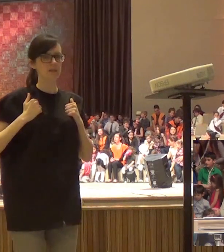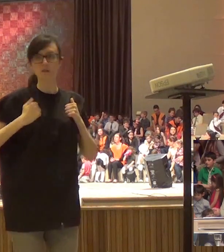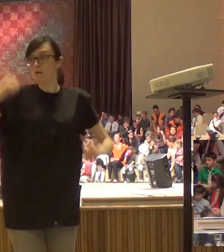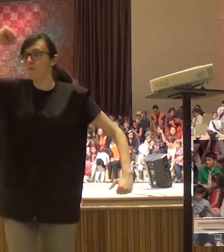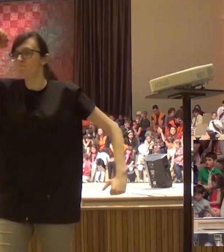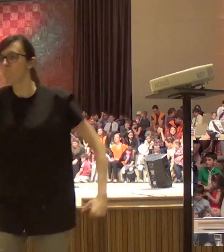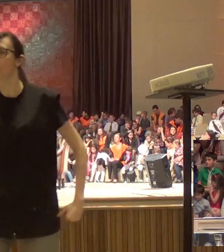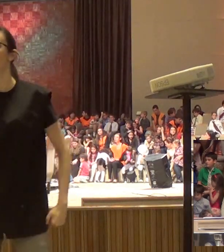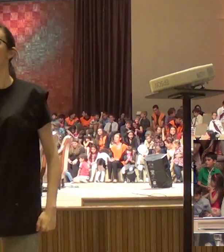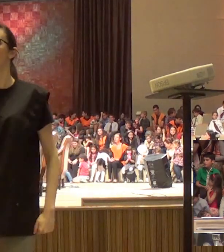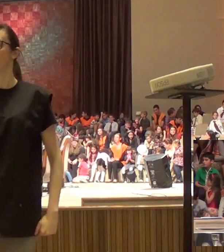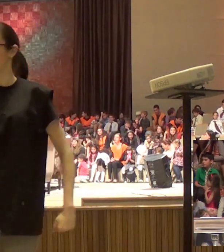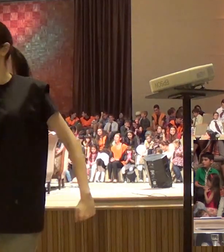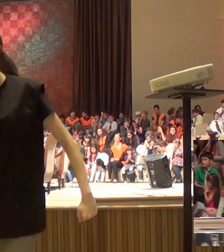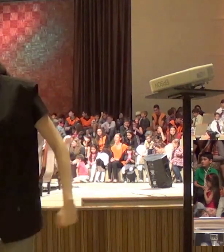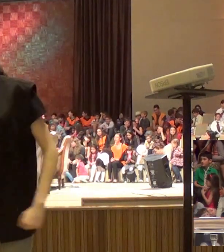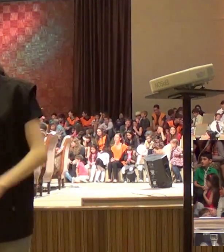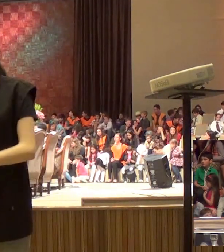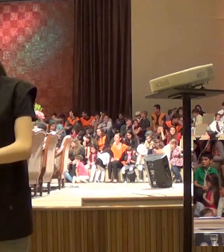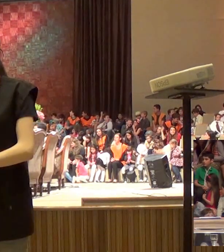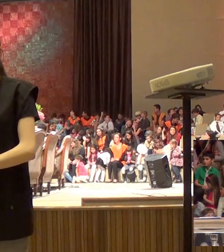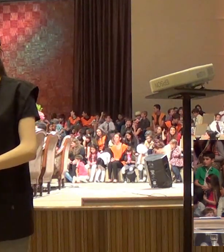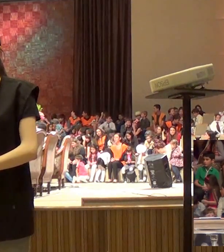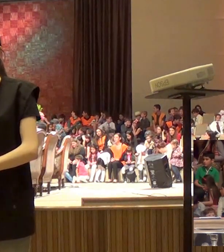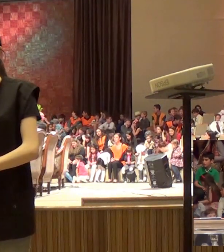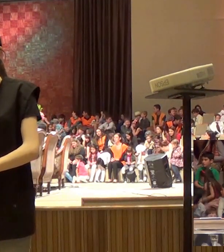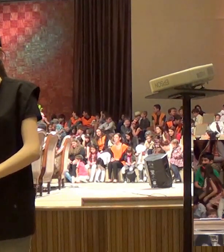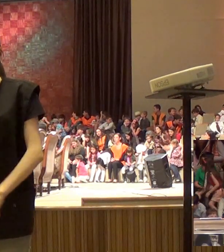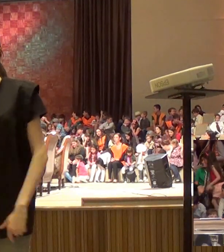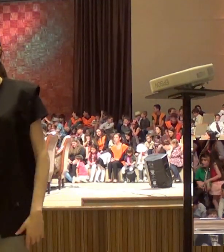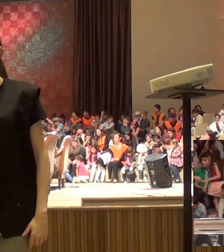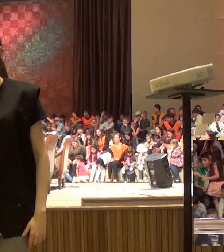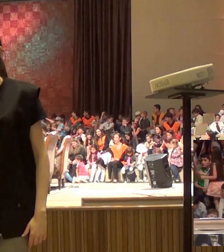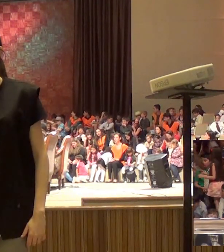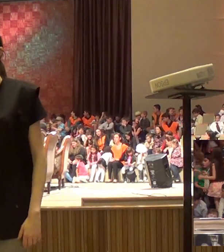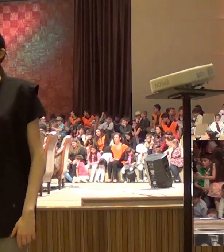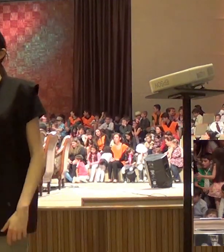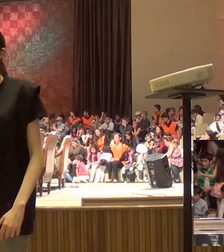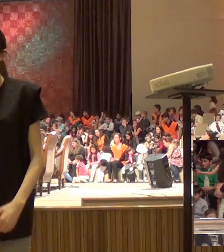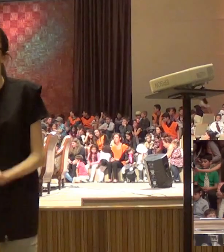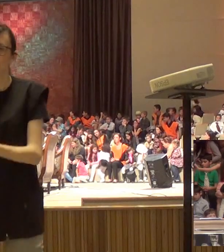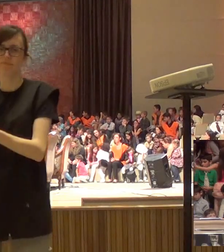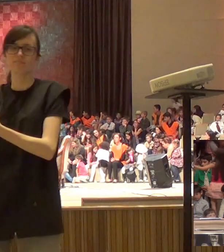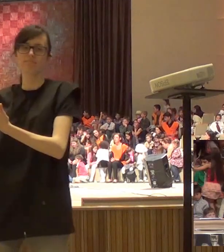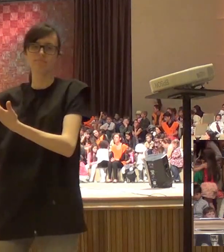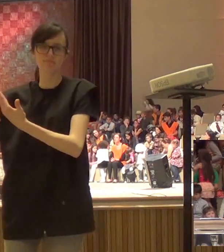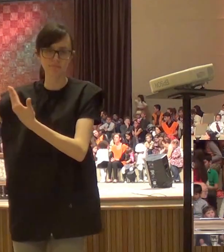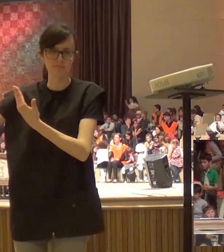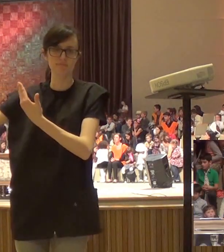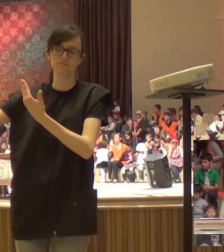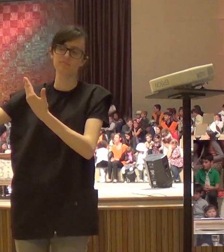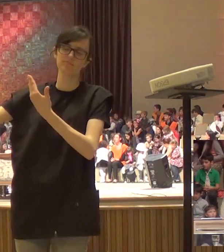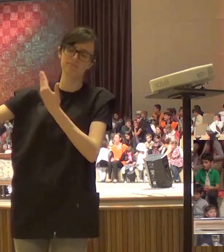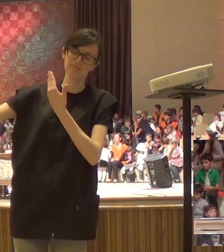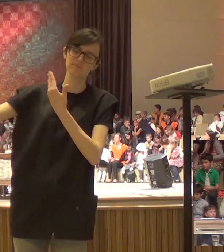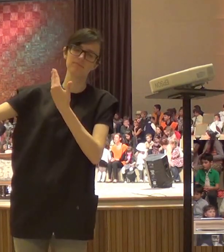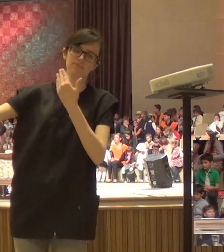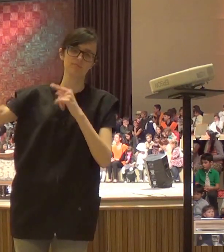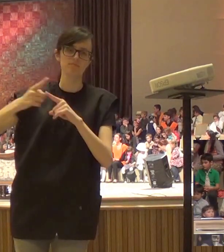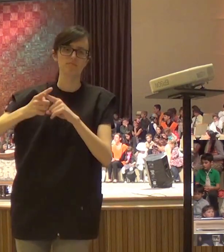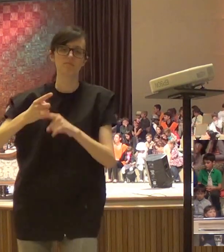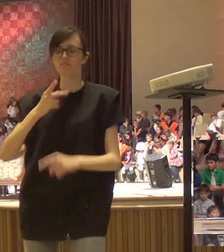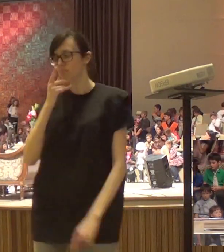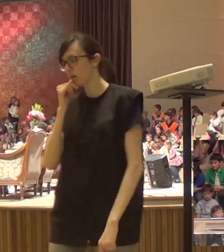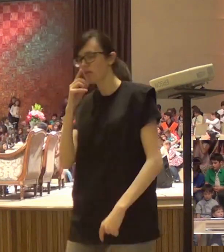E mata o seu irmão Aminon. E aí, mais uma lacuna se processa entre o relacionamento entre